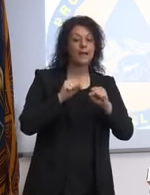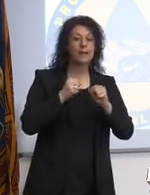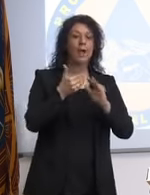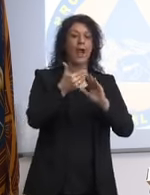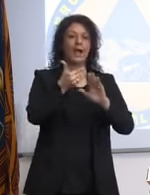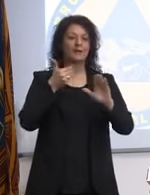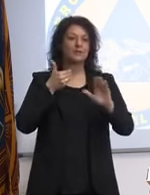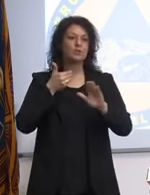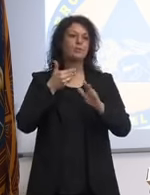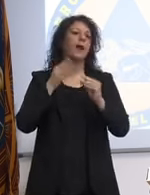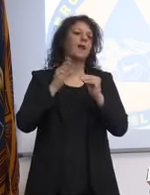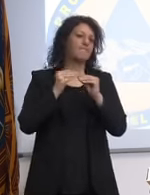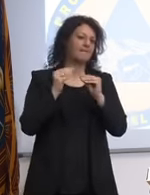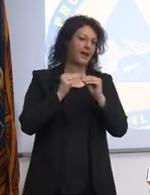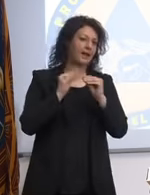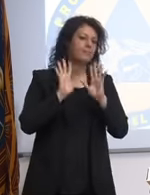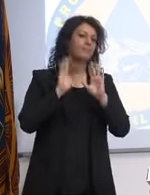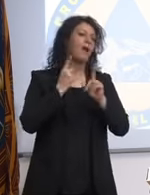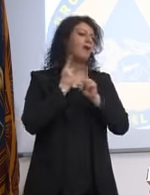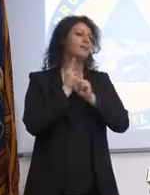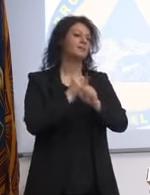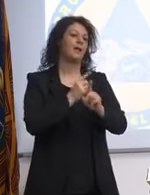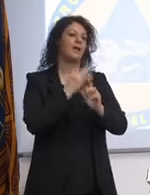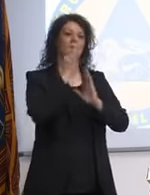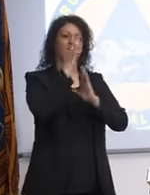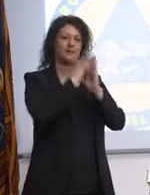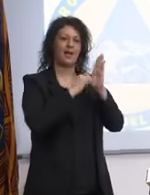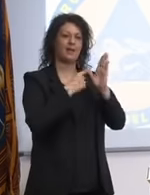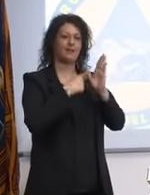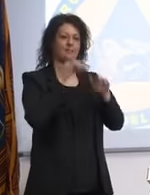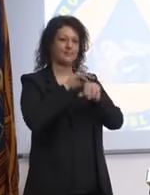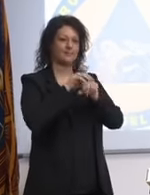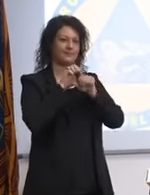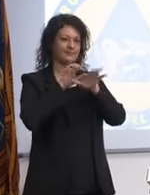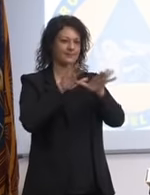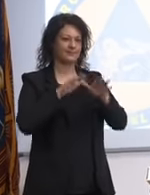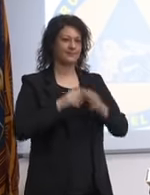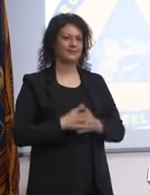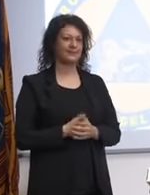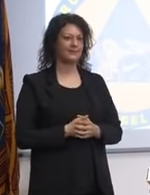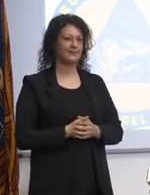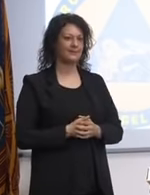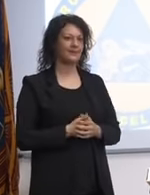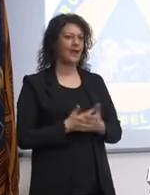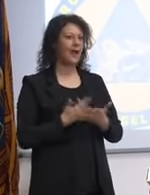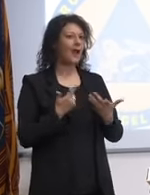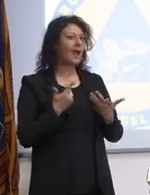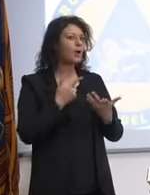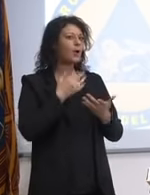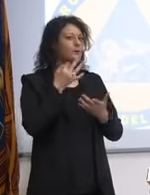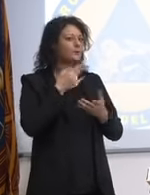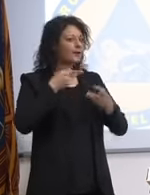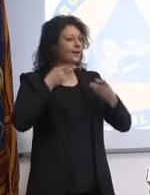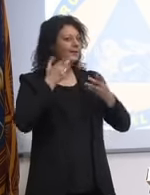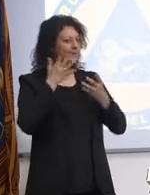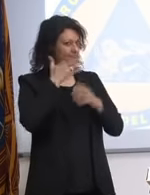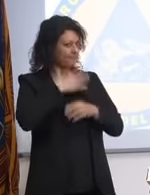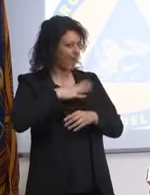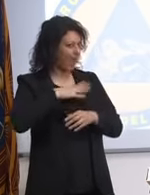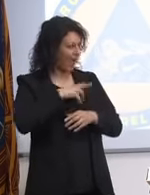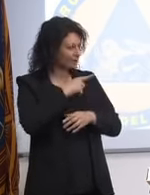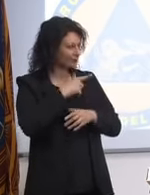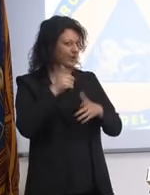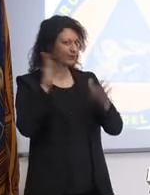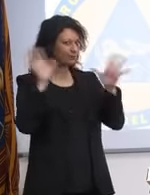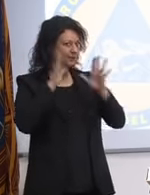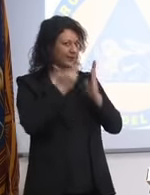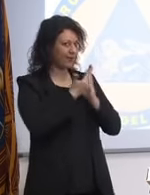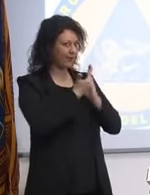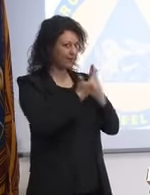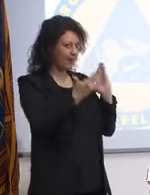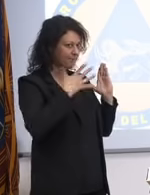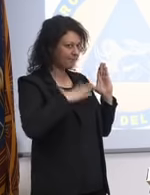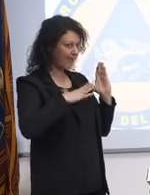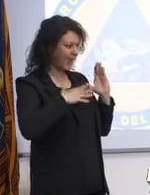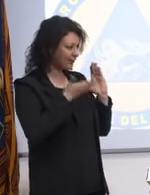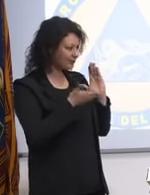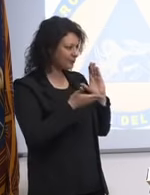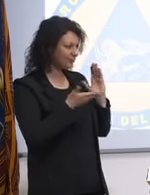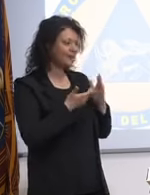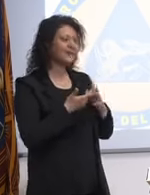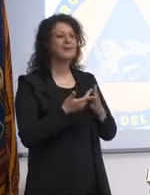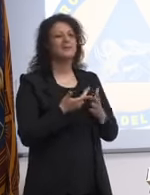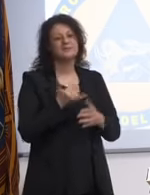sanitario. Questo presidio Made in Veneto ben venga? Ma c'è anche il mio paesano, no, nel senso